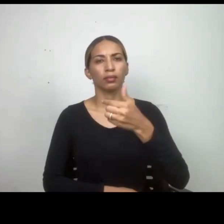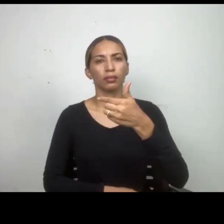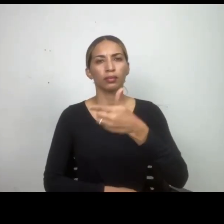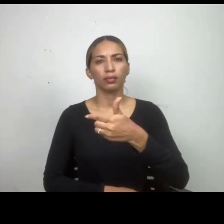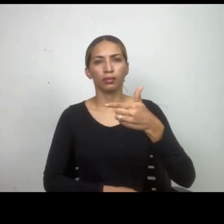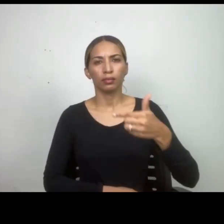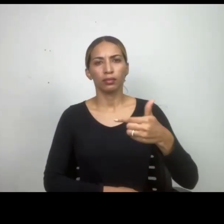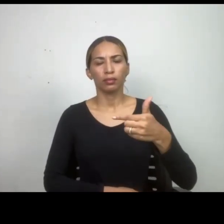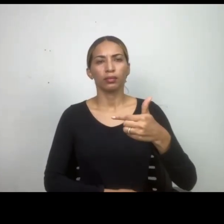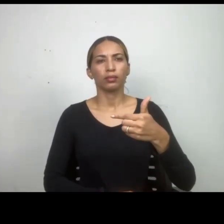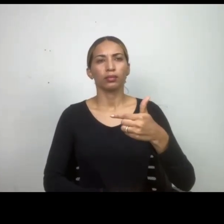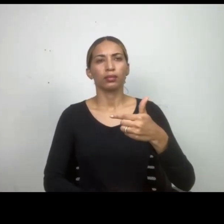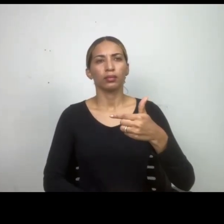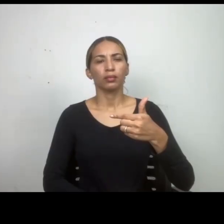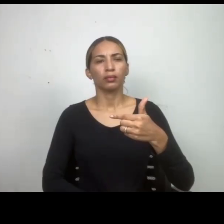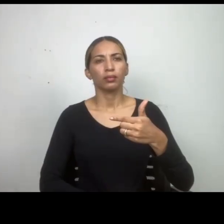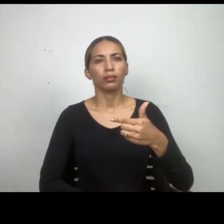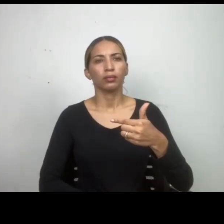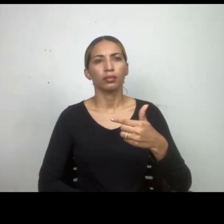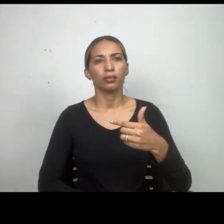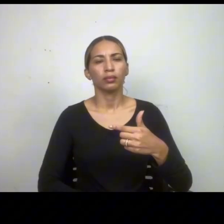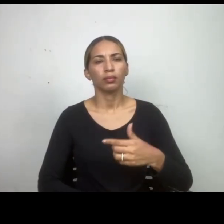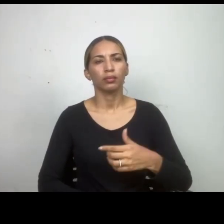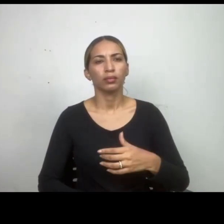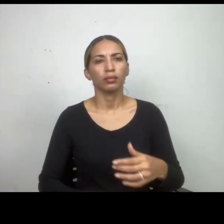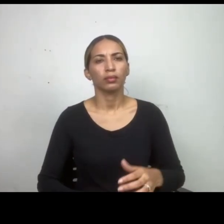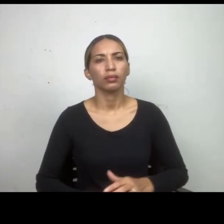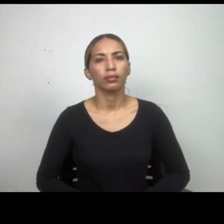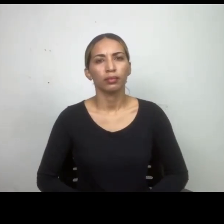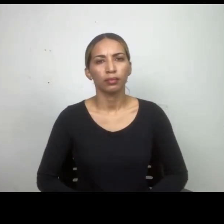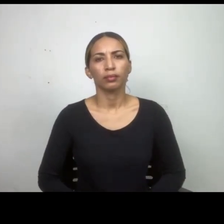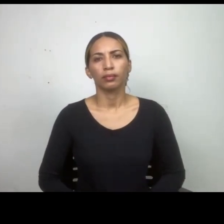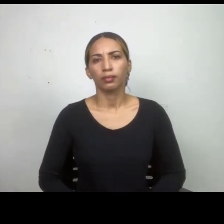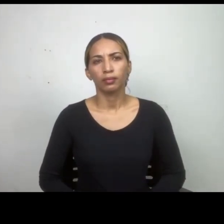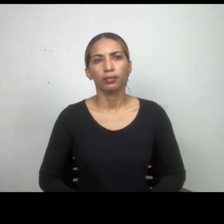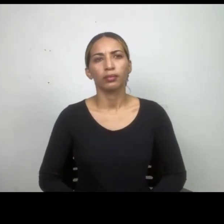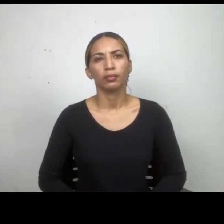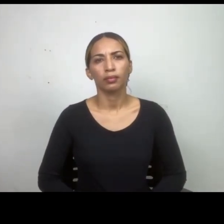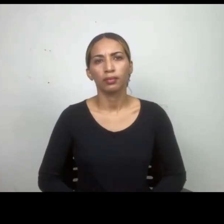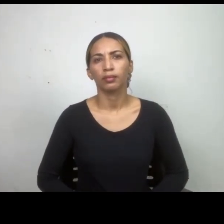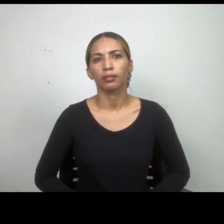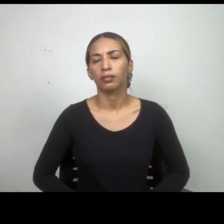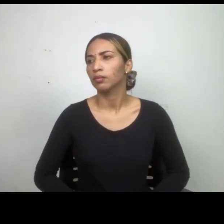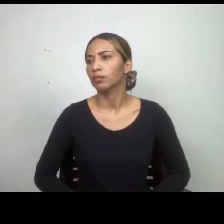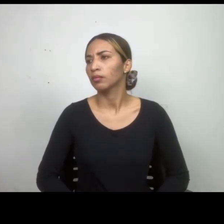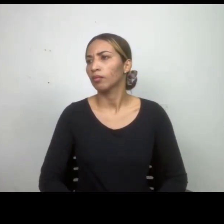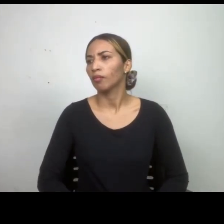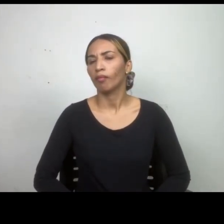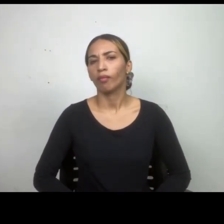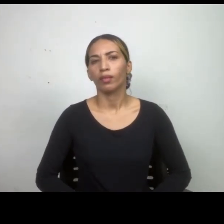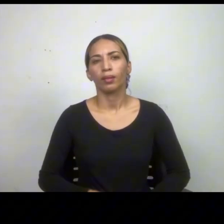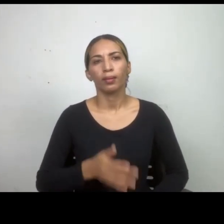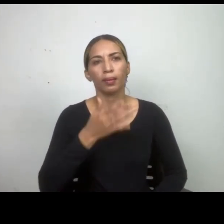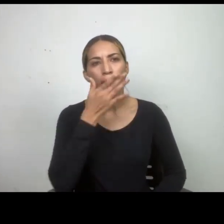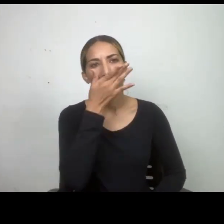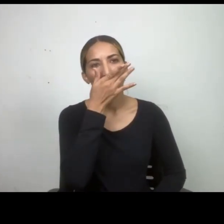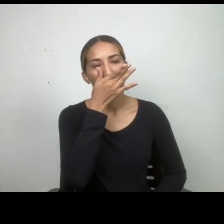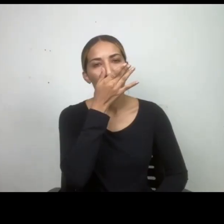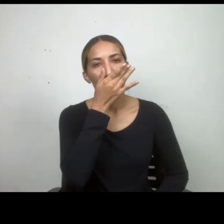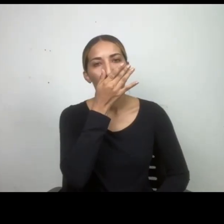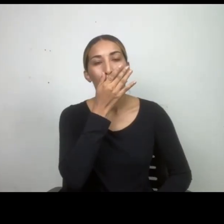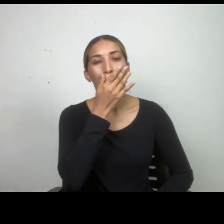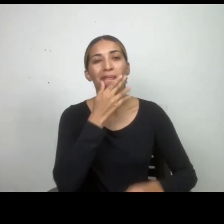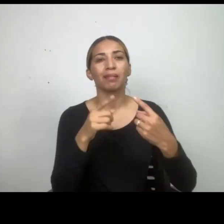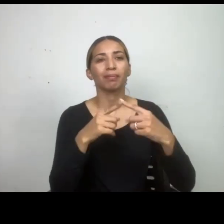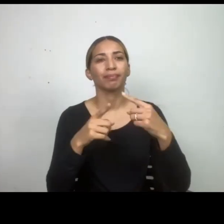está ruim? Vocês não estão me ouvindo bem? Eu vi um comentário aí. Professor, eu acho que se você se aproximar, tentar